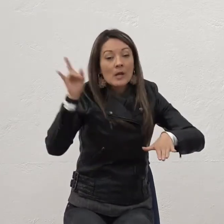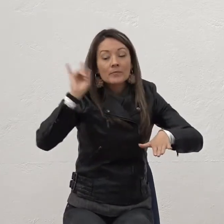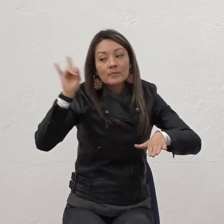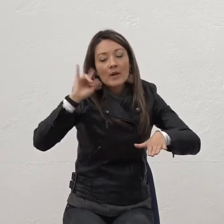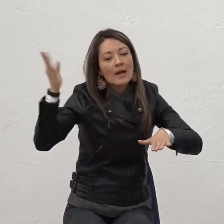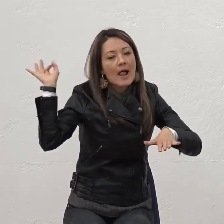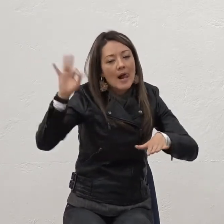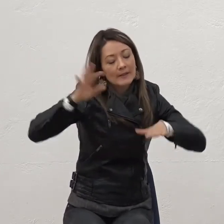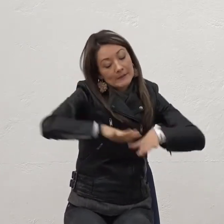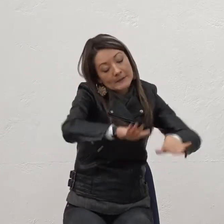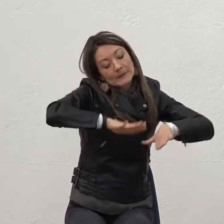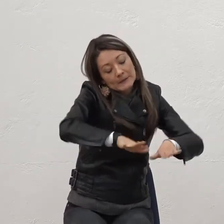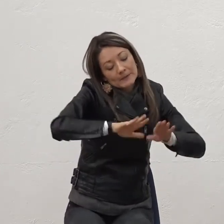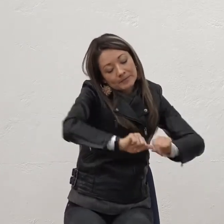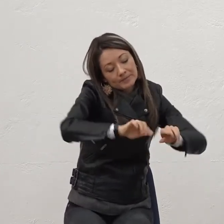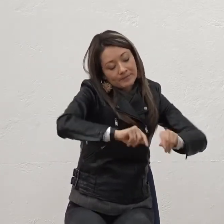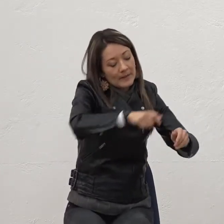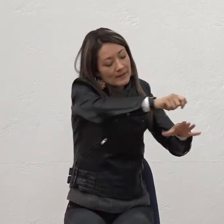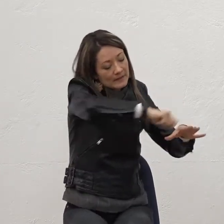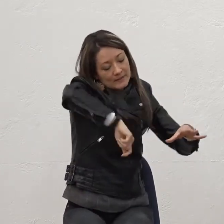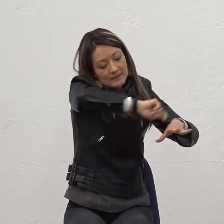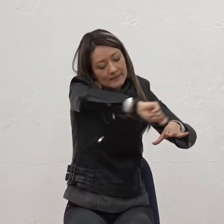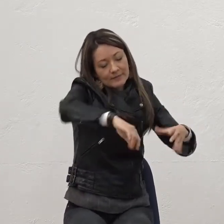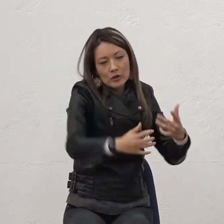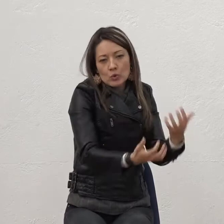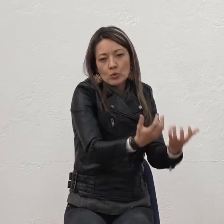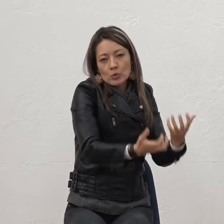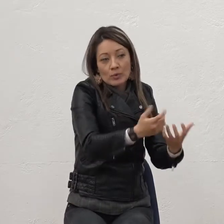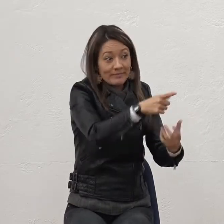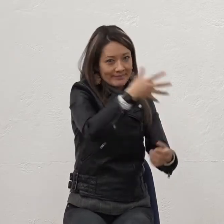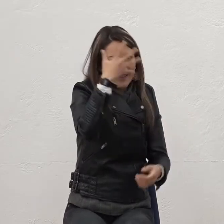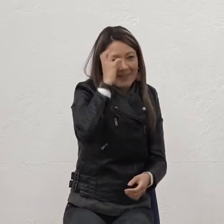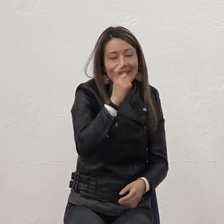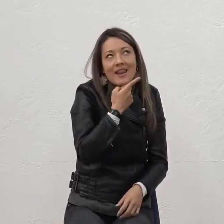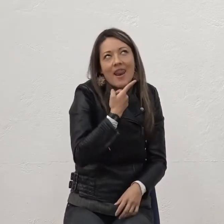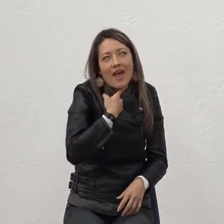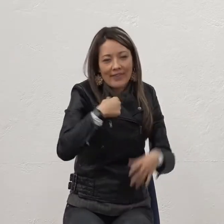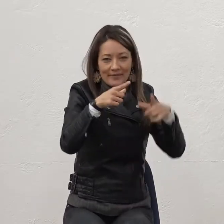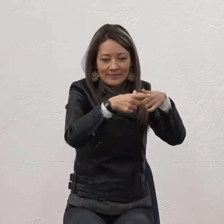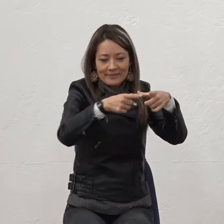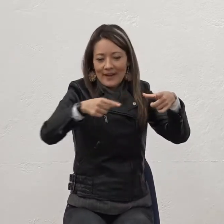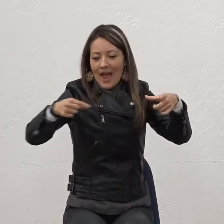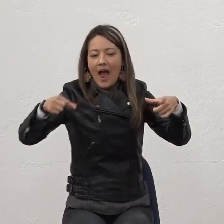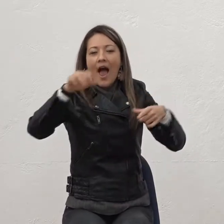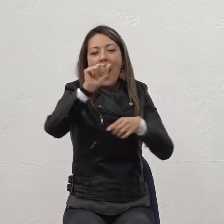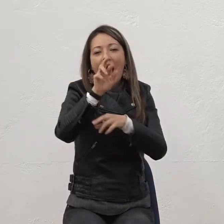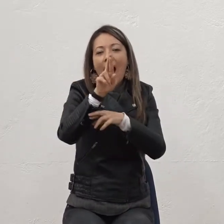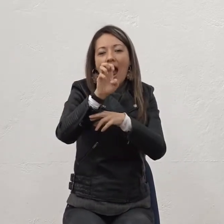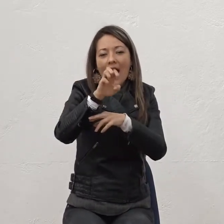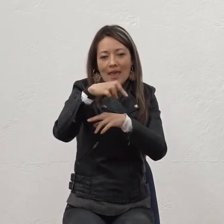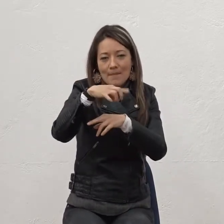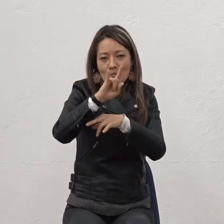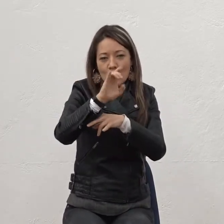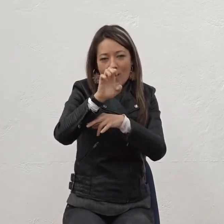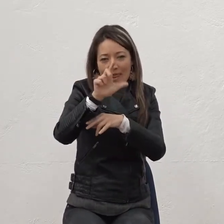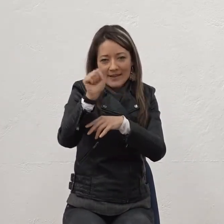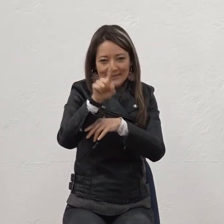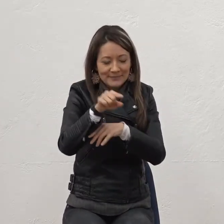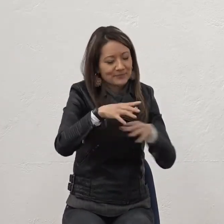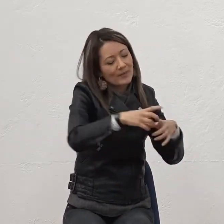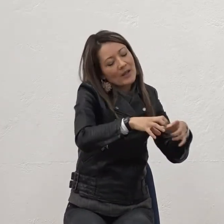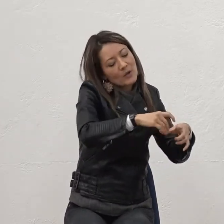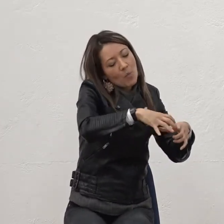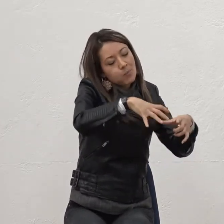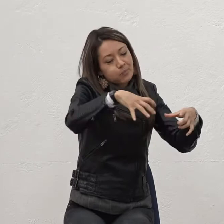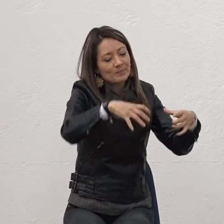lo que iban diciendo, y haga arepuelas y corte. A Dani le encanta, a Paula le fascina, ellos son expertos en las arepuelas.